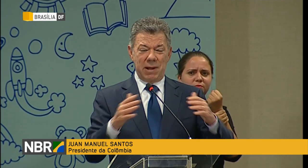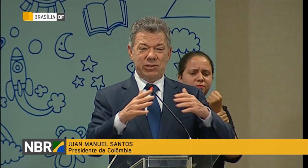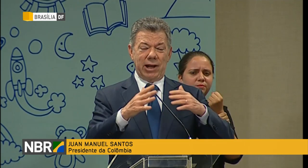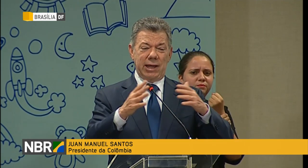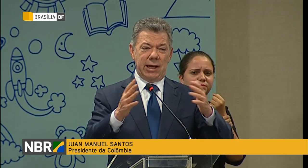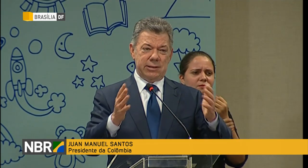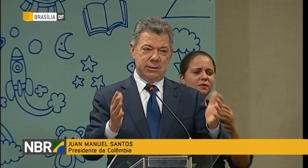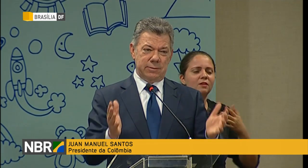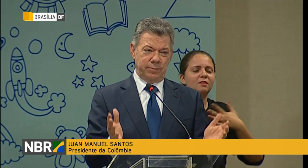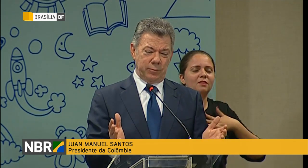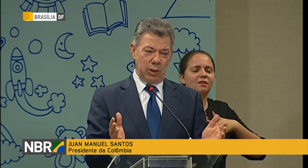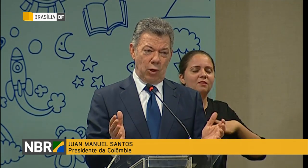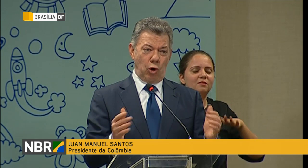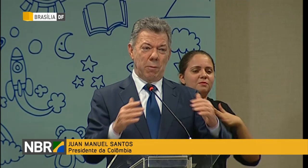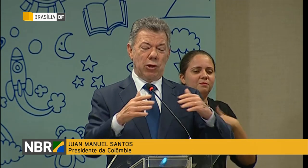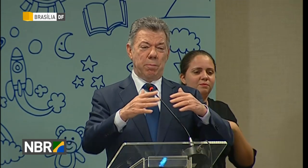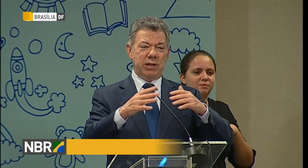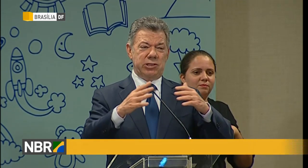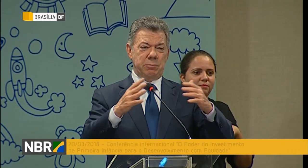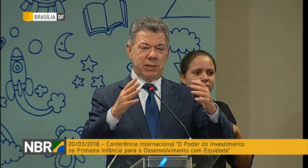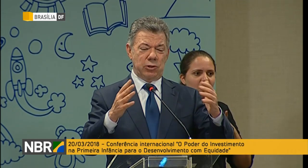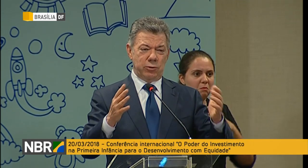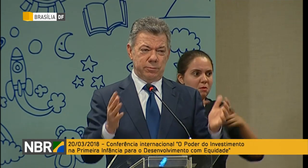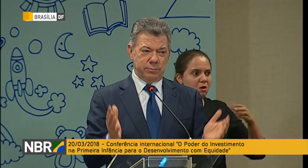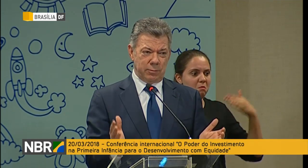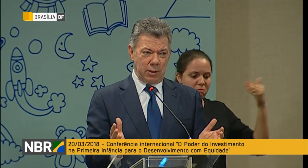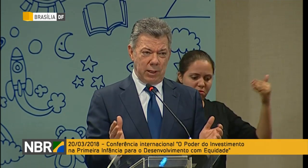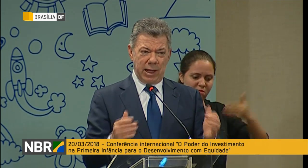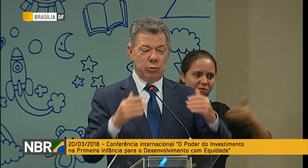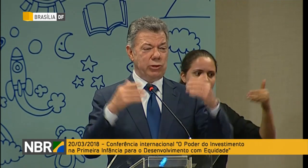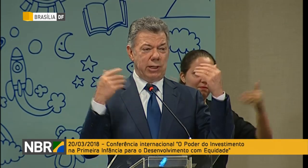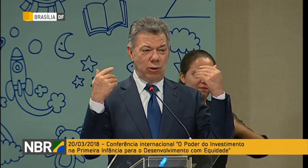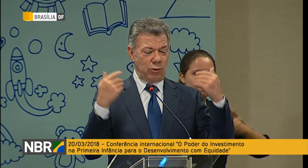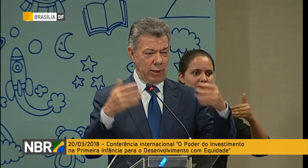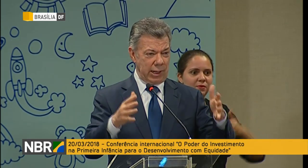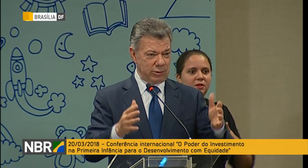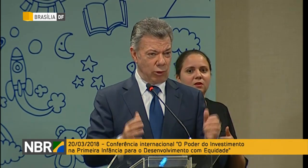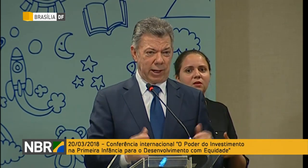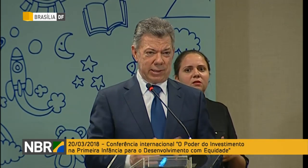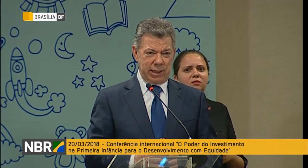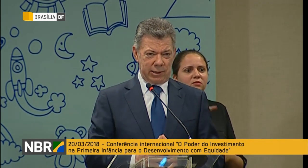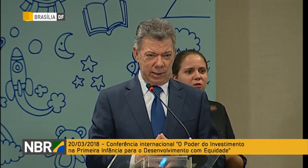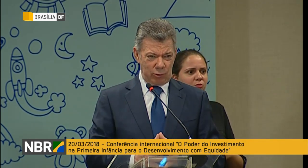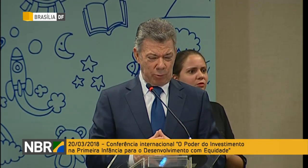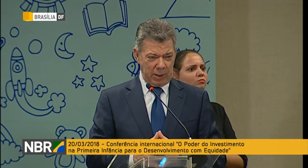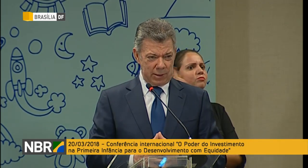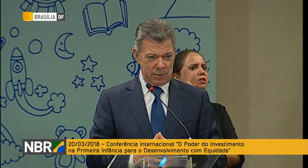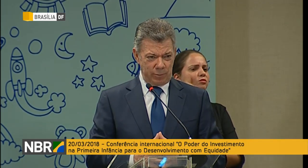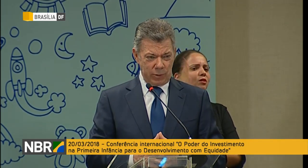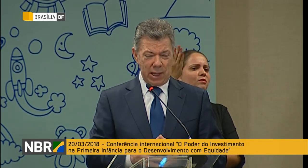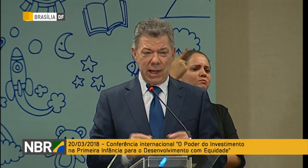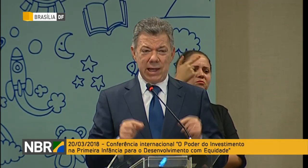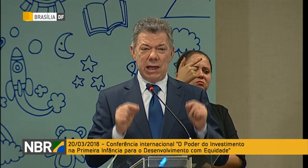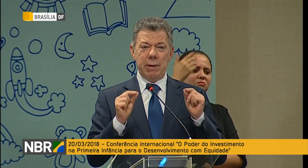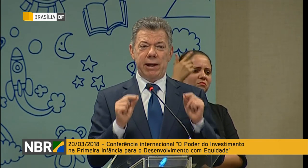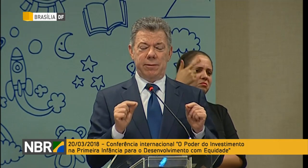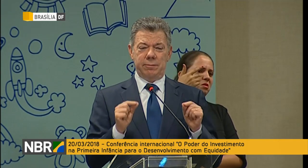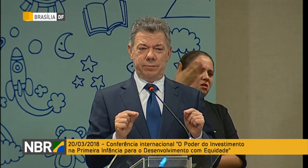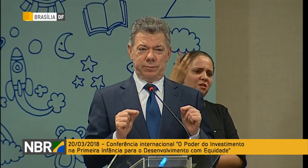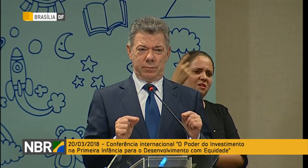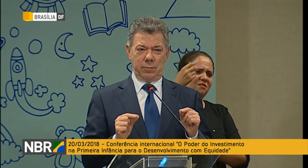digamos, seguras, prometidas e com maior participação que nós tivemos